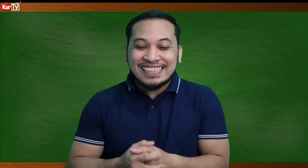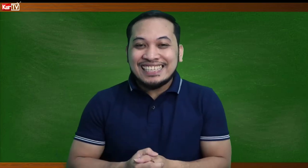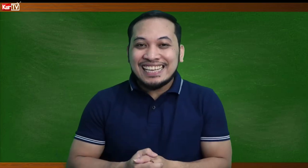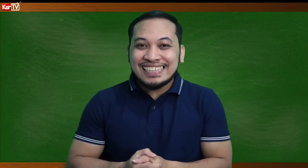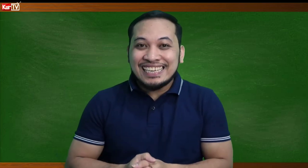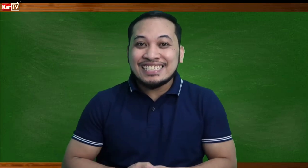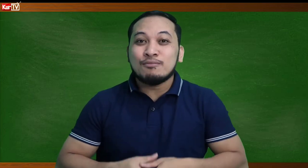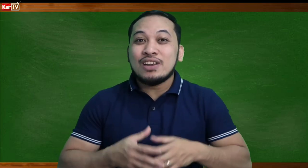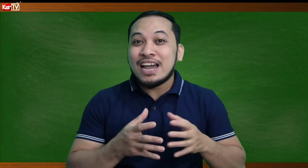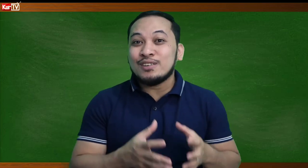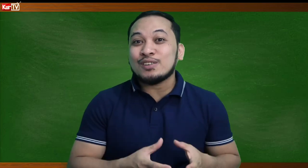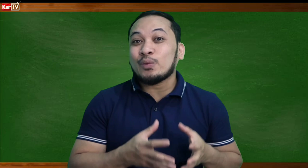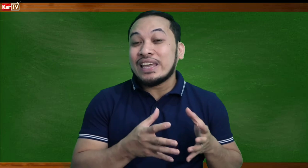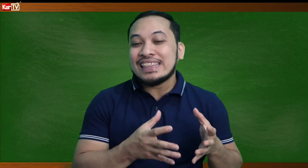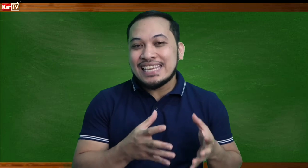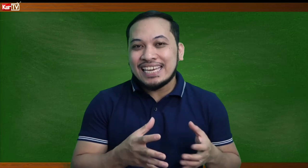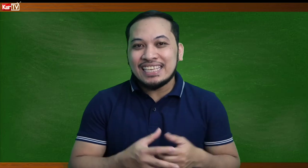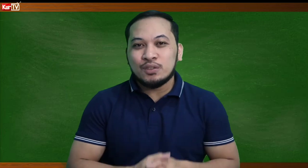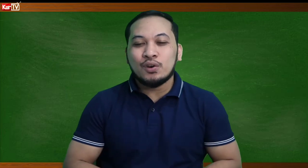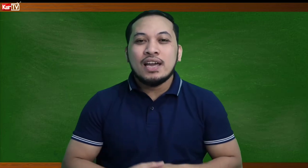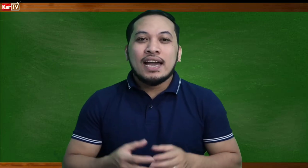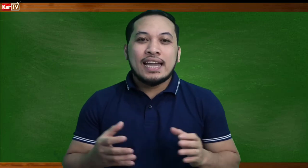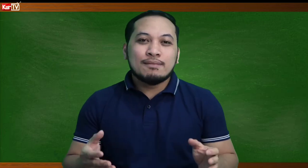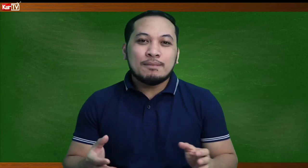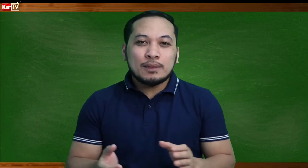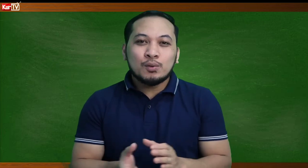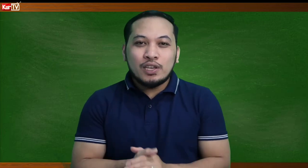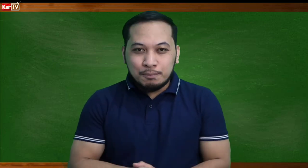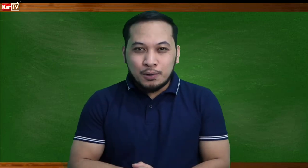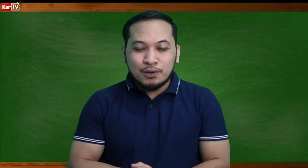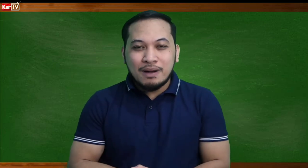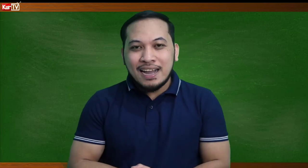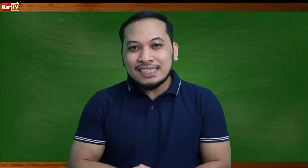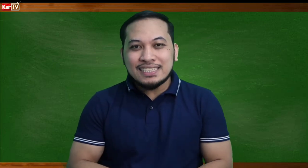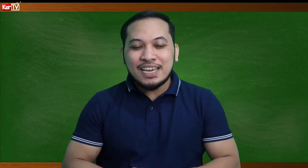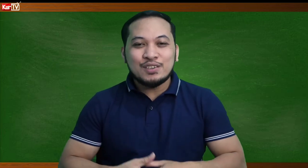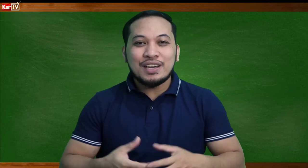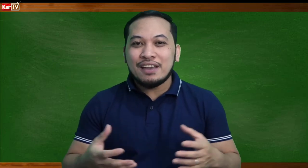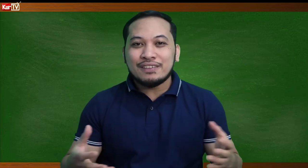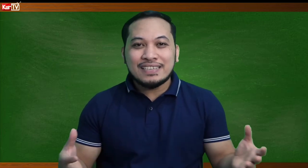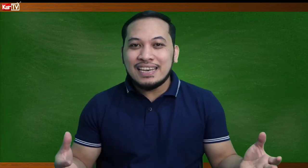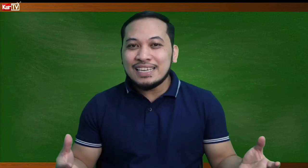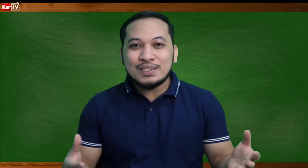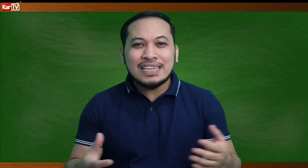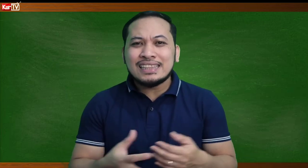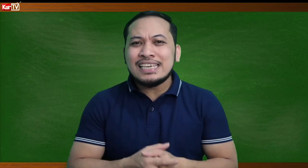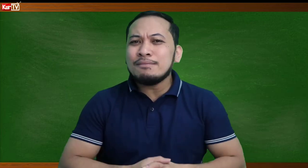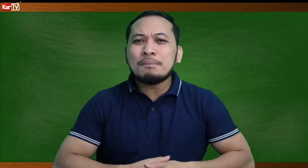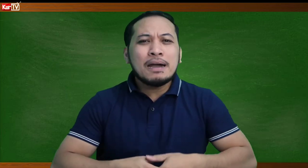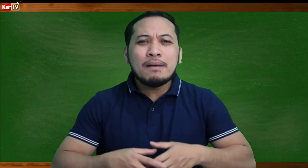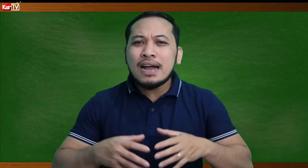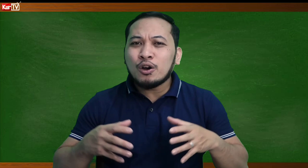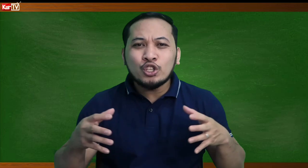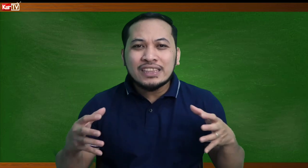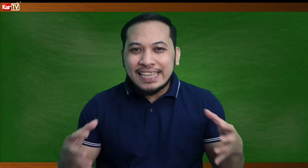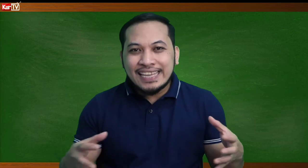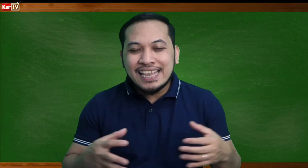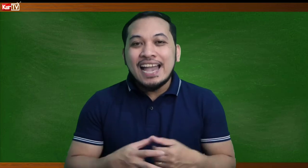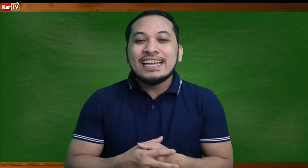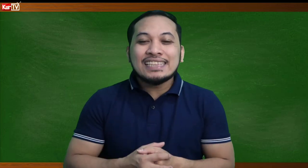ating narating simula nung 2019, no? Kaya naman patuloy lang po ako maghahatid sa inyo ng FSL lesson at iba pang mga content na